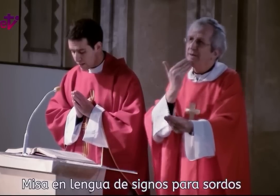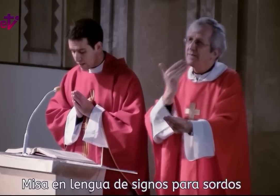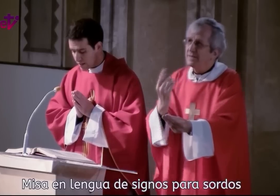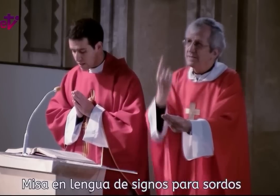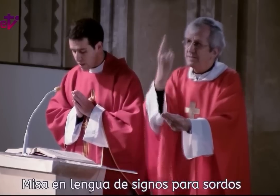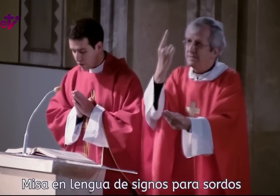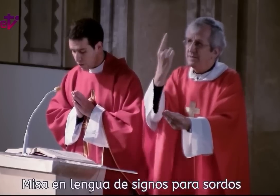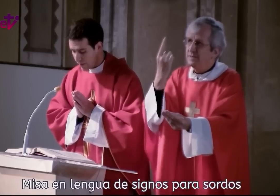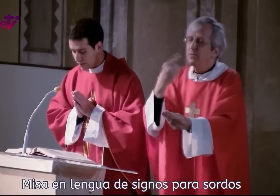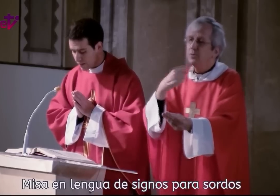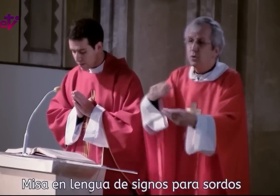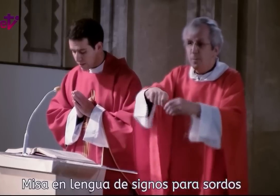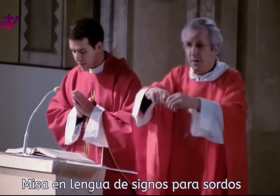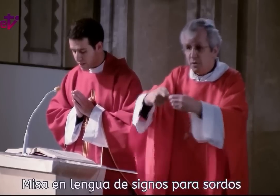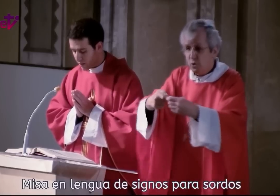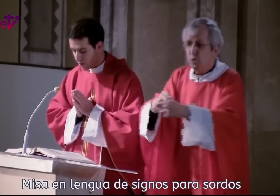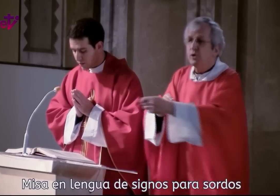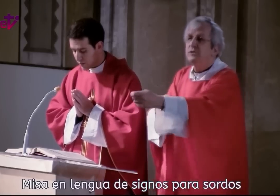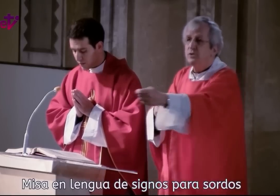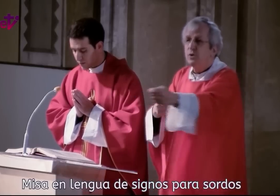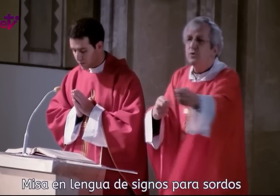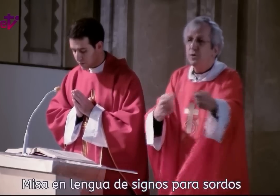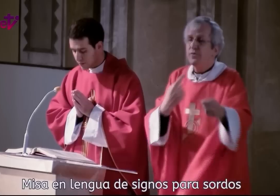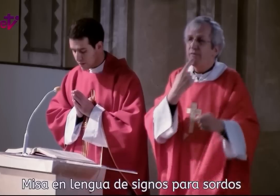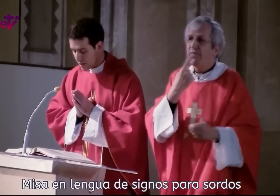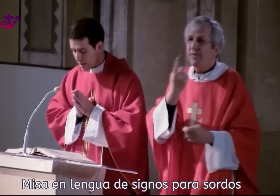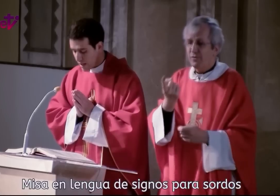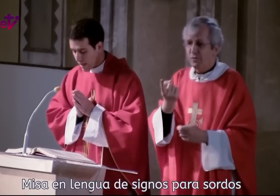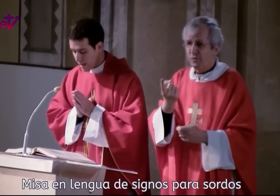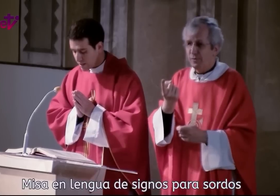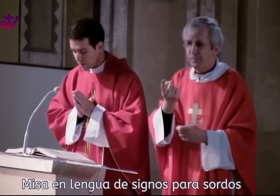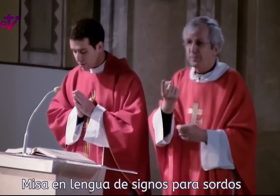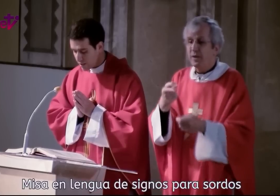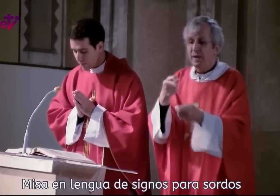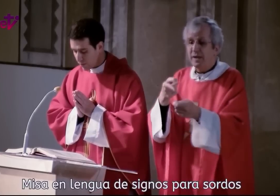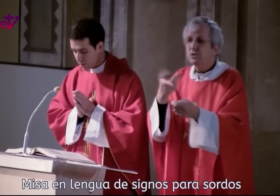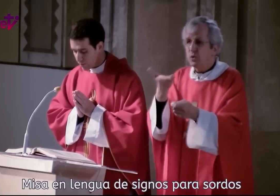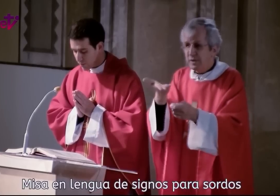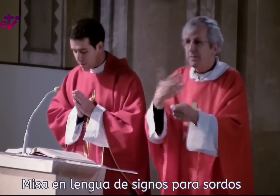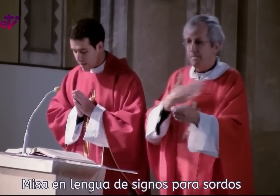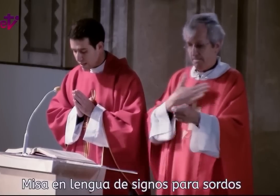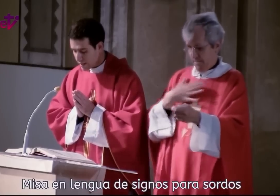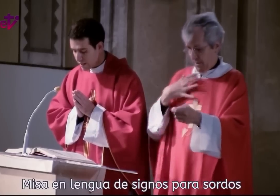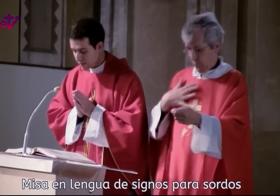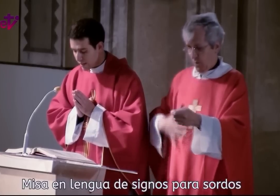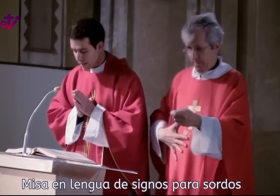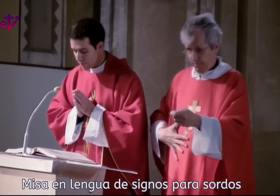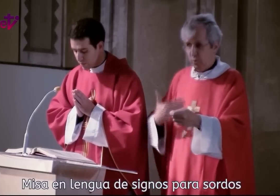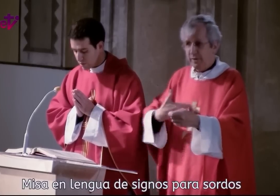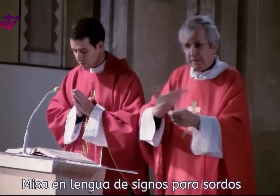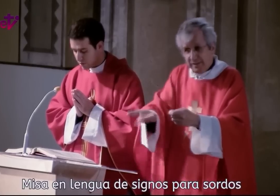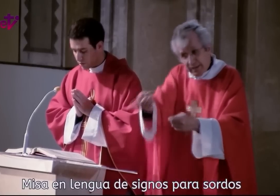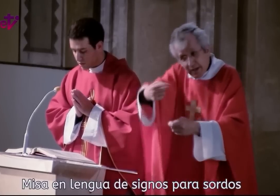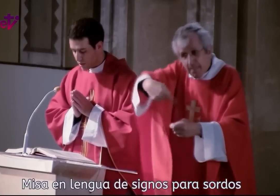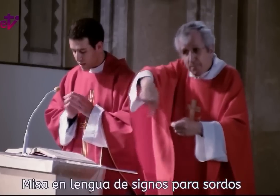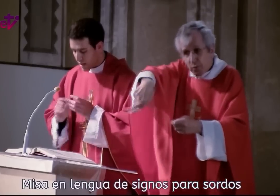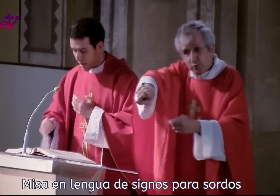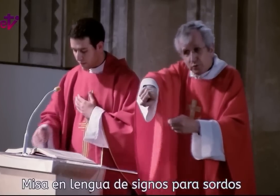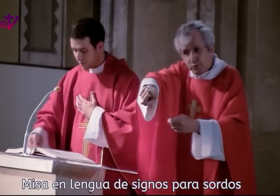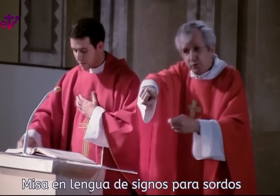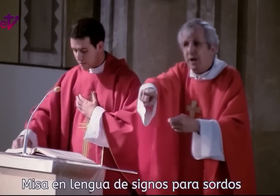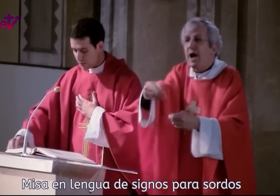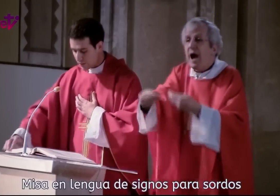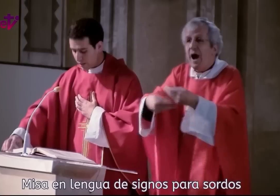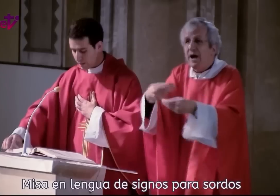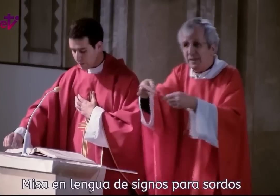de gracias, lo partió y se lo dio diciendo: esto es mi cuerpo, que se entrega por vosotros.